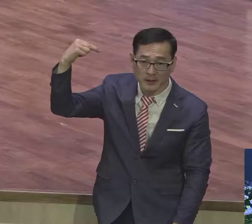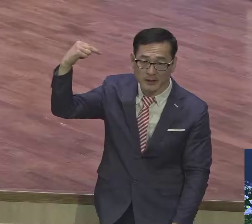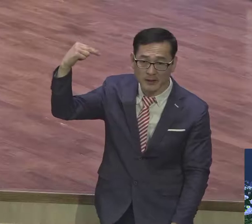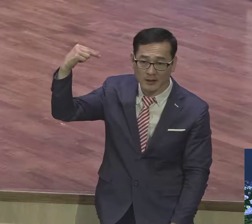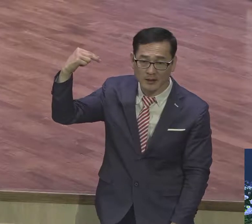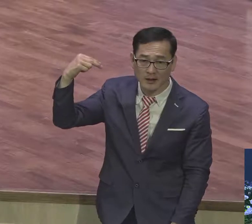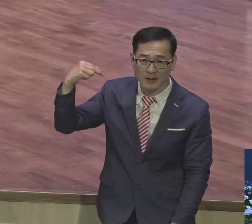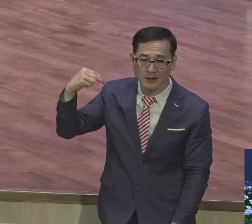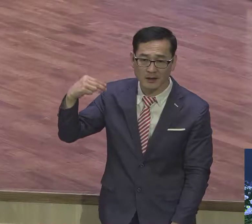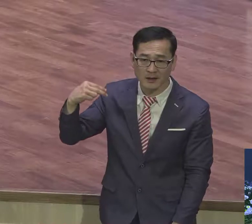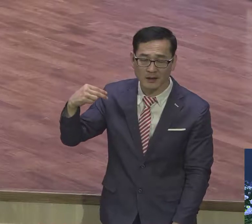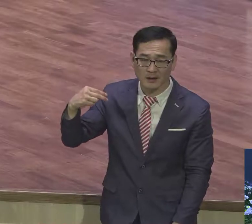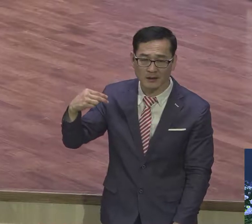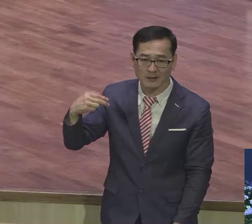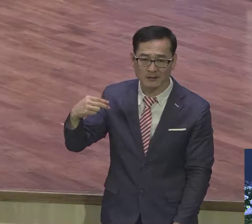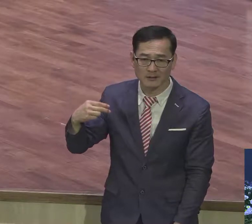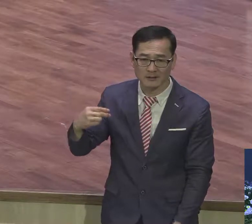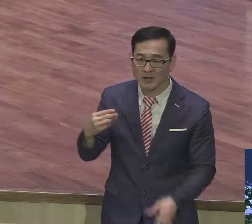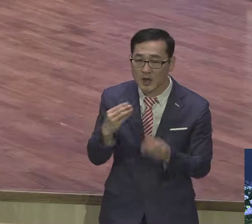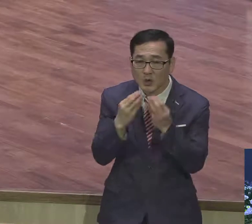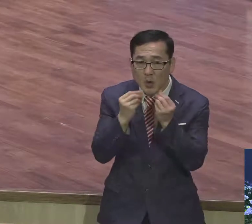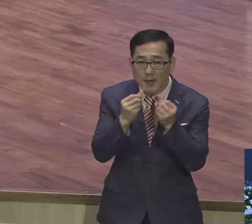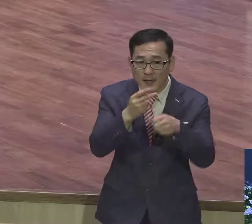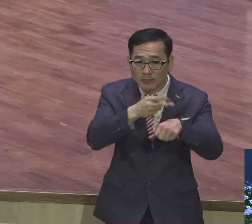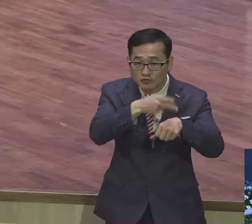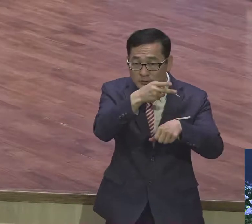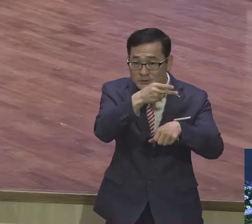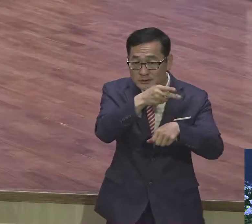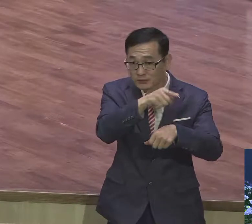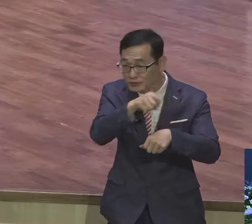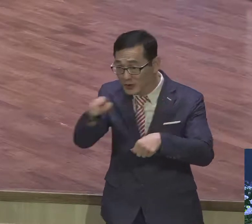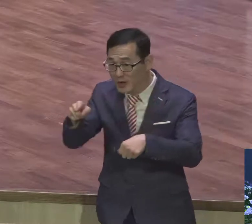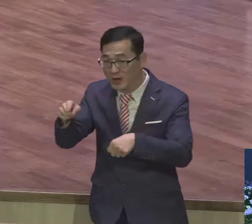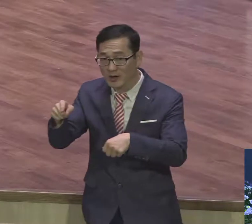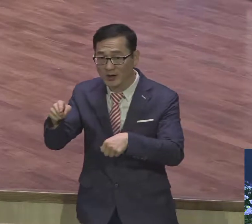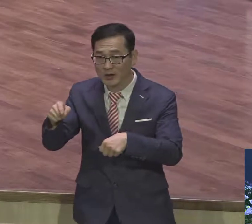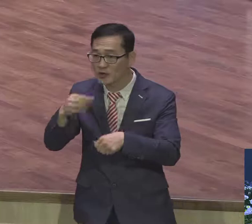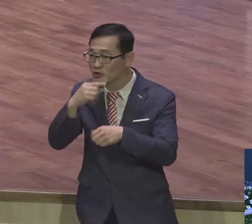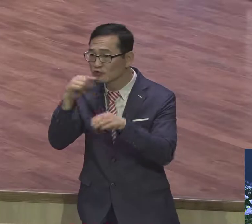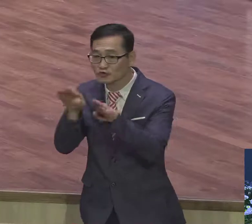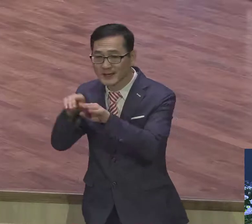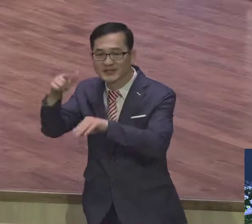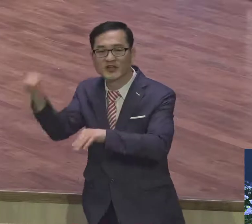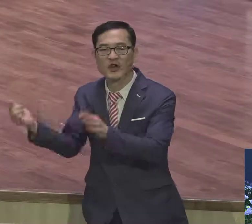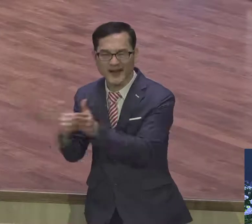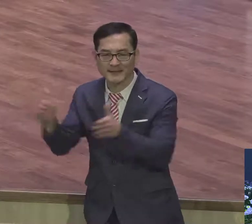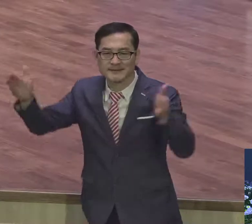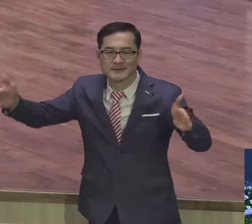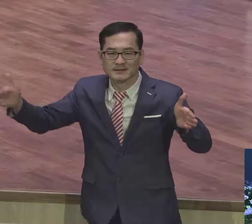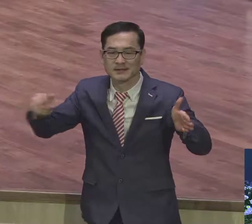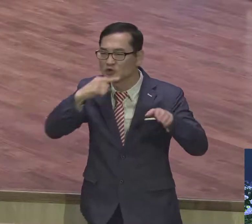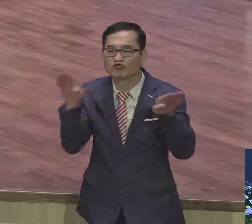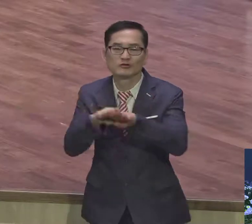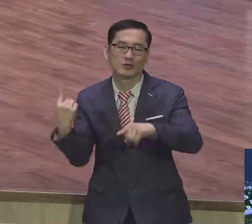토요일 날 오후 2시부터 나는 주일 저녁까지가 주일이었어. 토요일 날 오후 2시부터 전도 나가는 겁니다. 사업하다가 와서